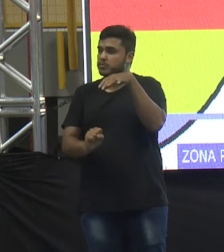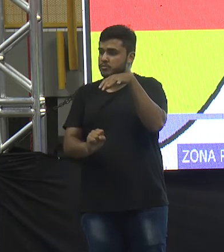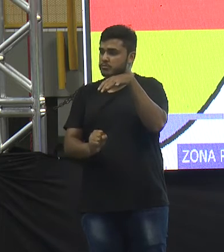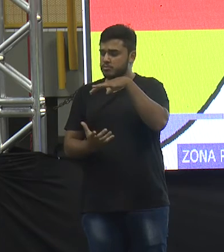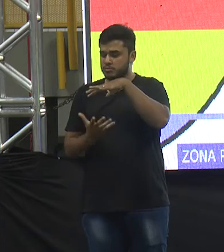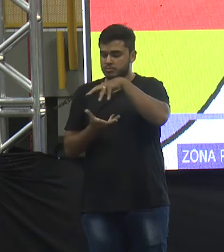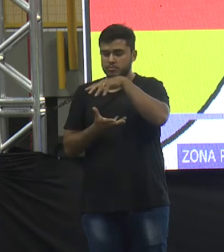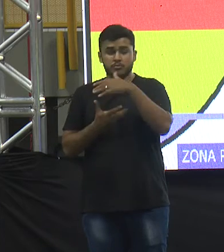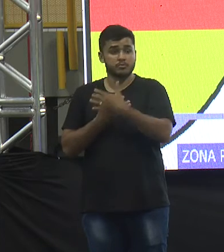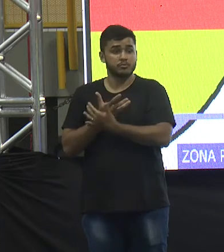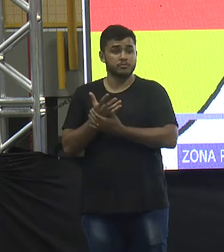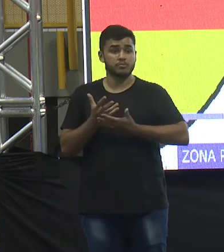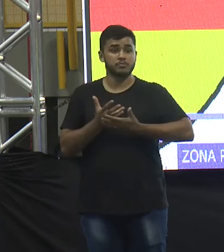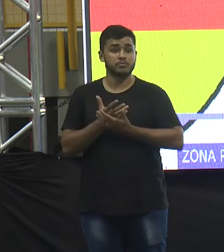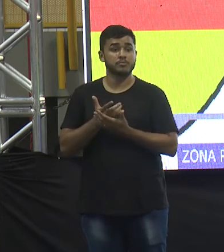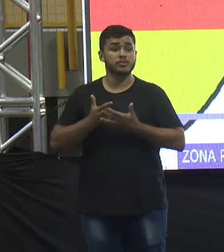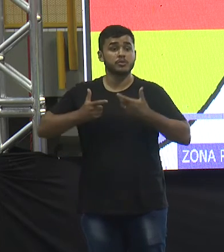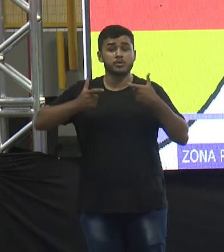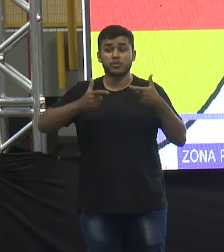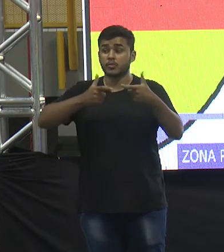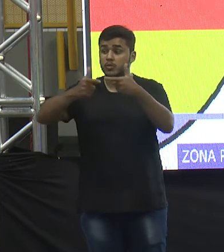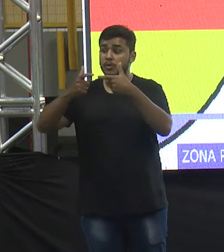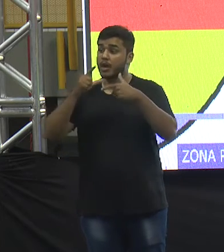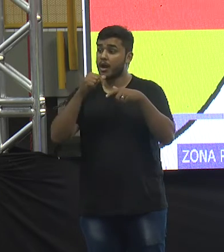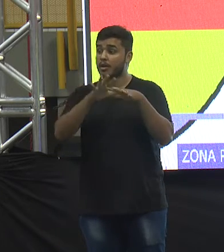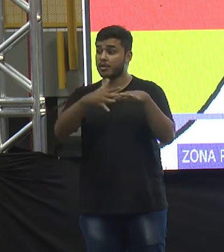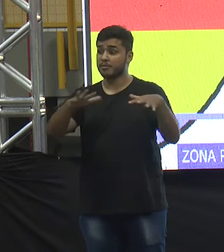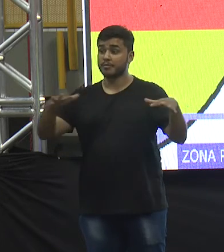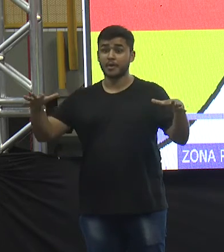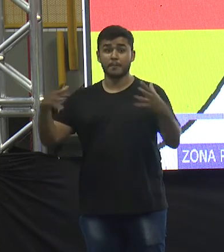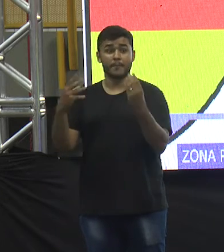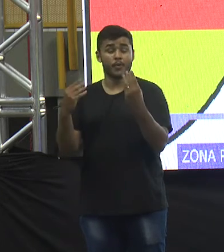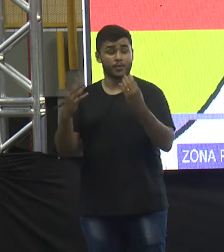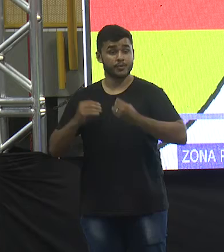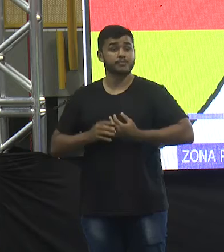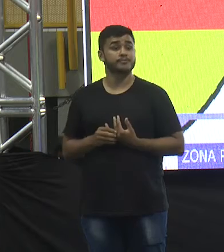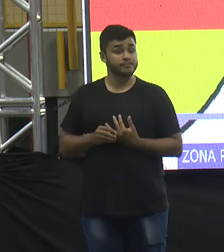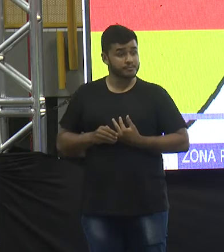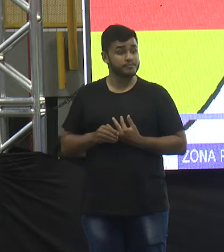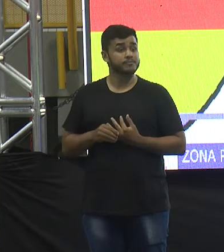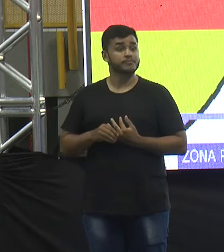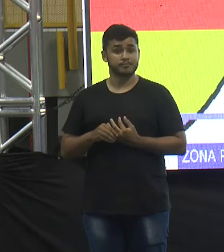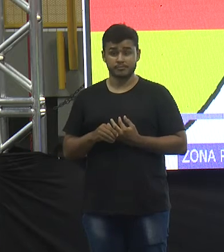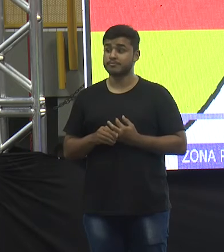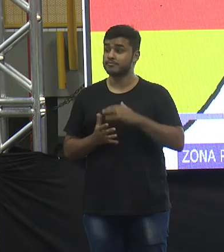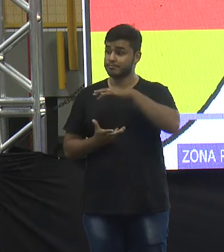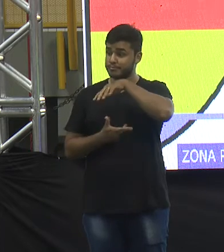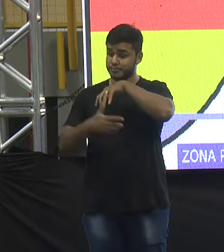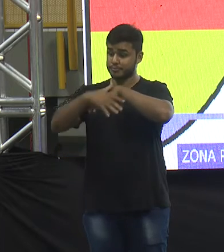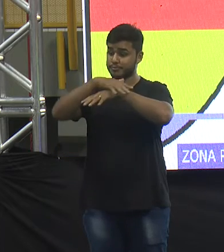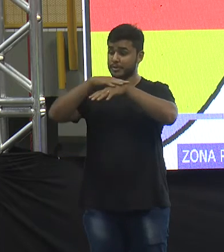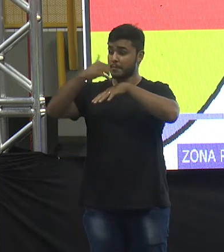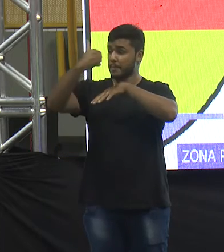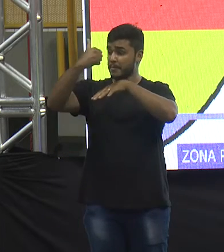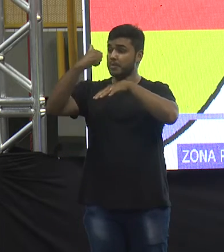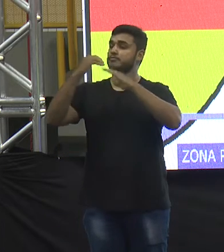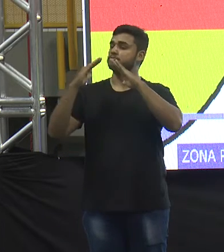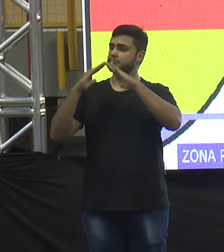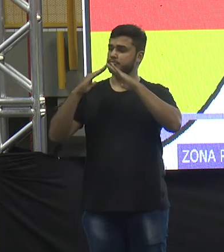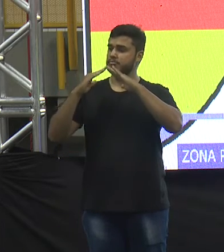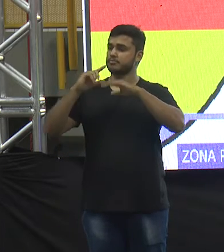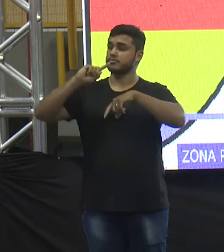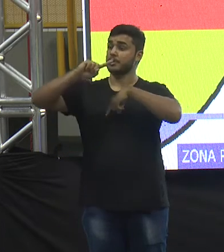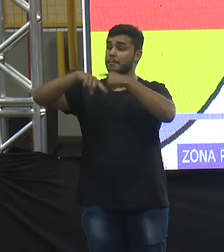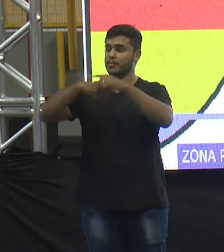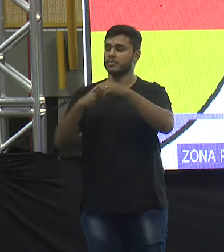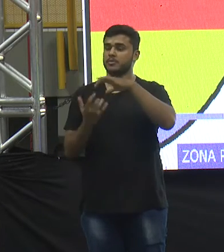quê? Tem menos terra. Tanto é que a Antártica foi ocupada muito tempo depois que o Ártico. No sul,